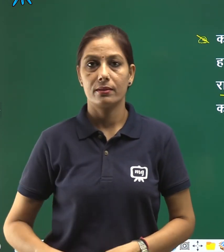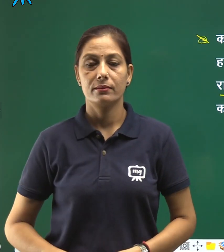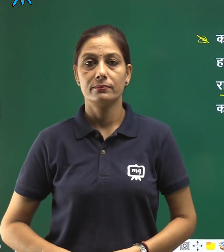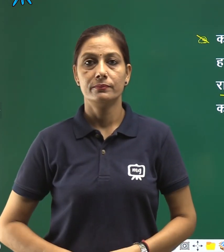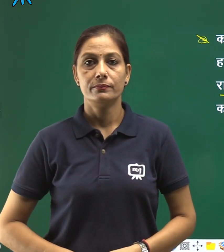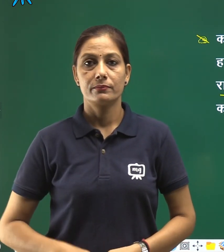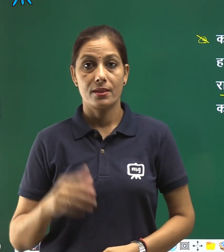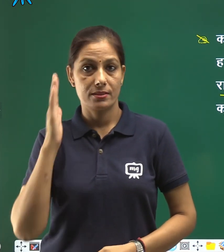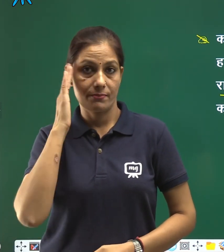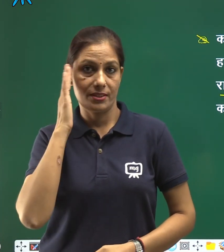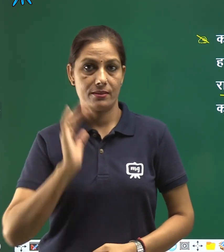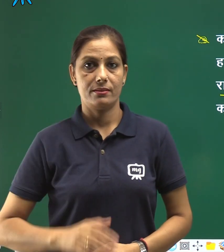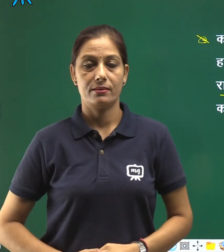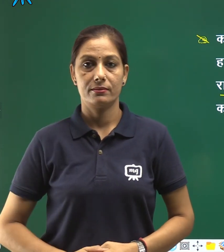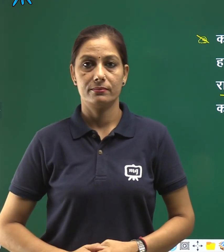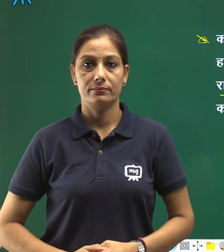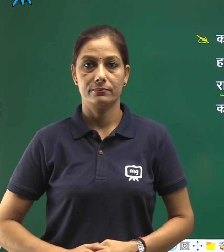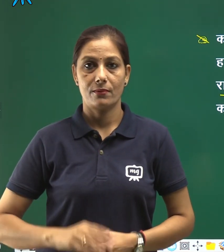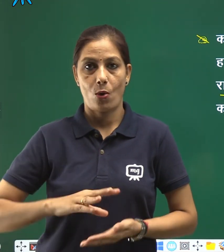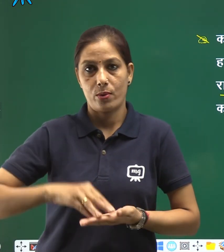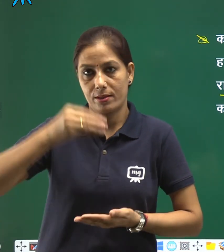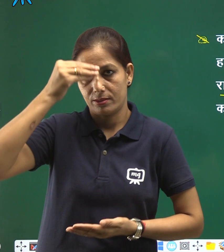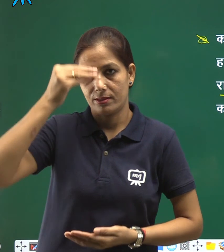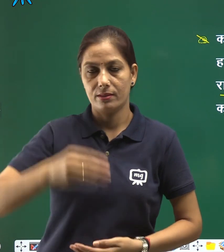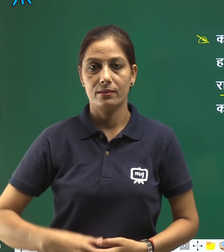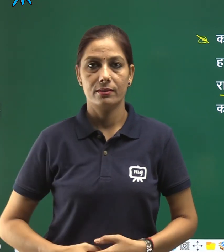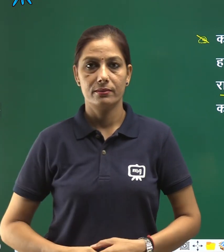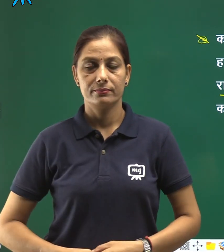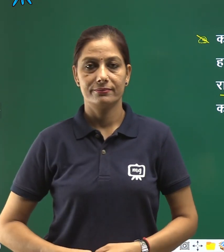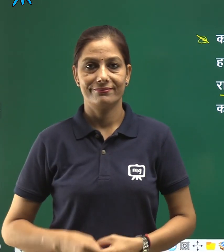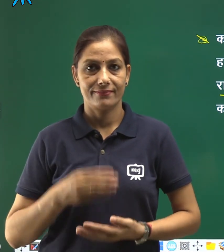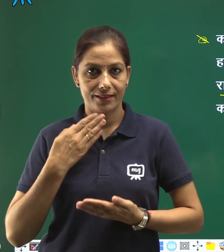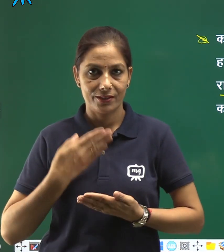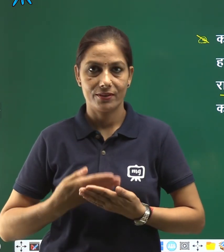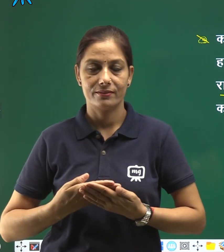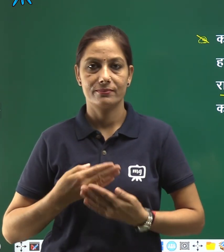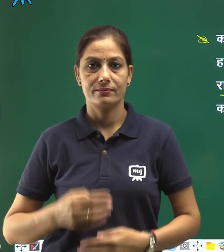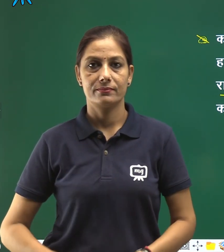समझें और याद करें। धन्यवाद।